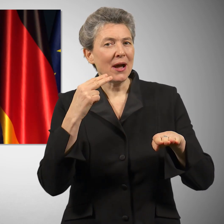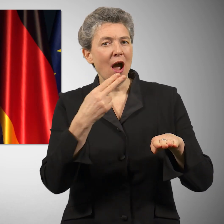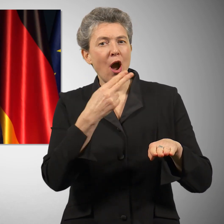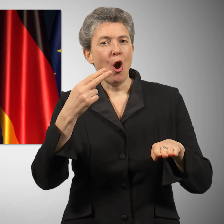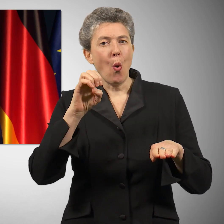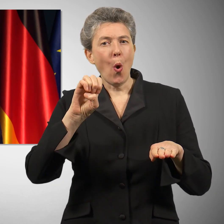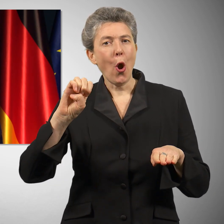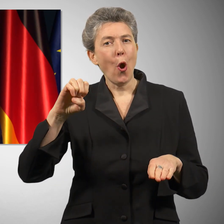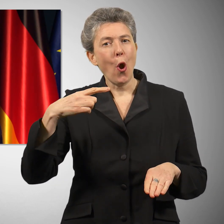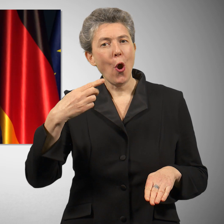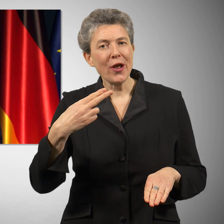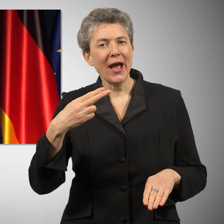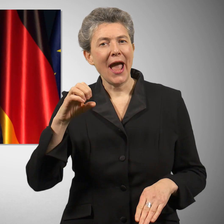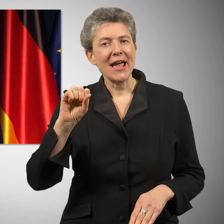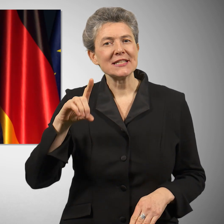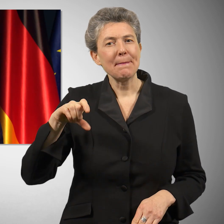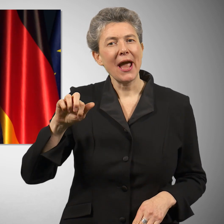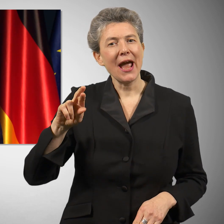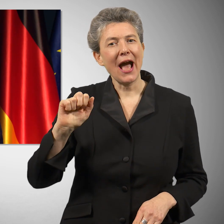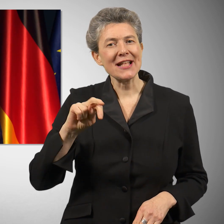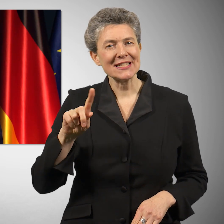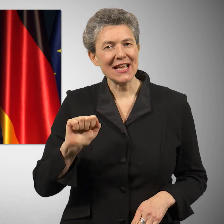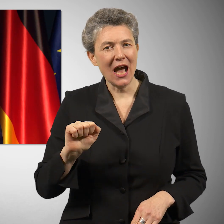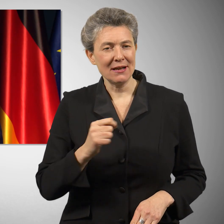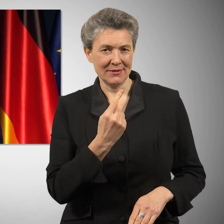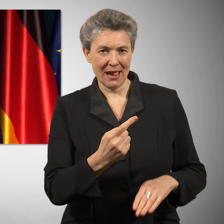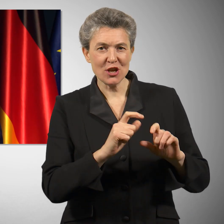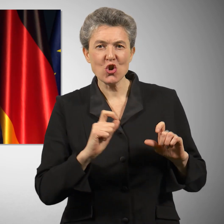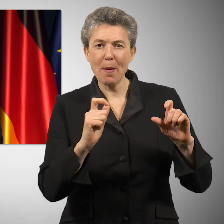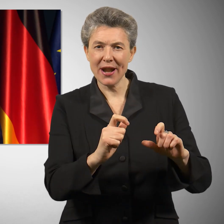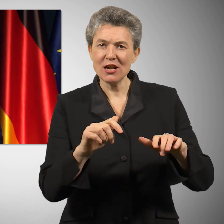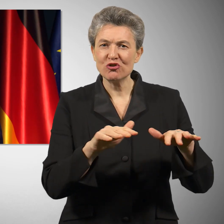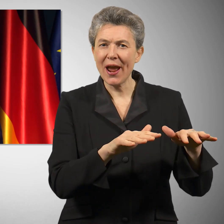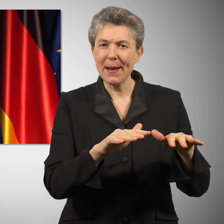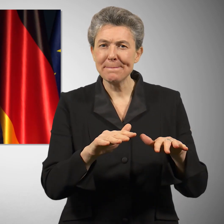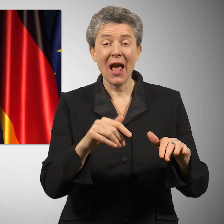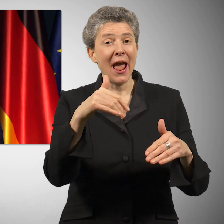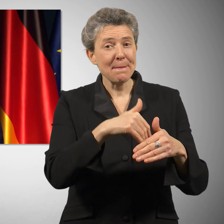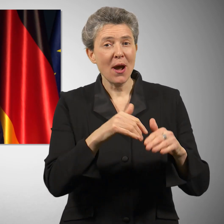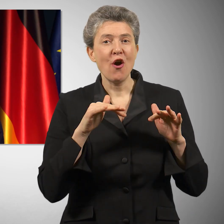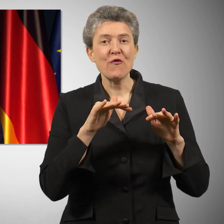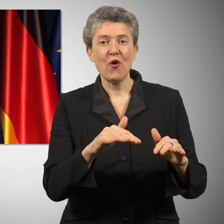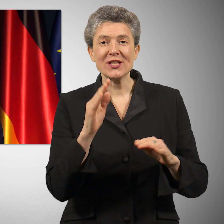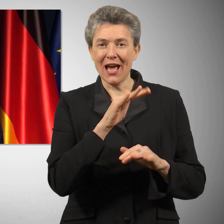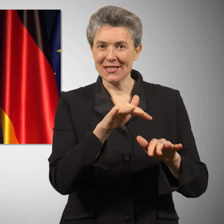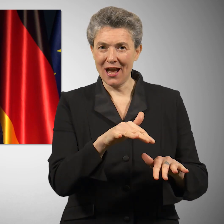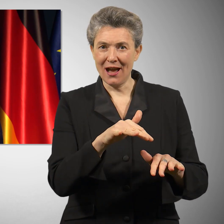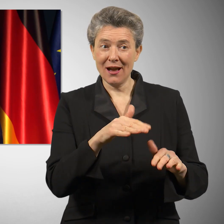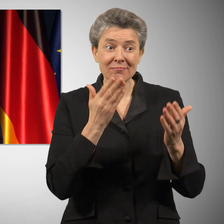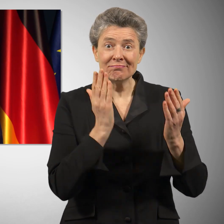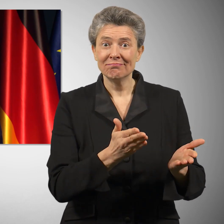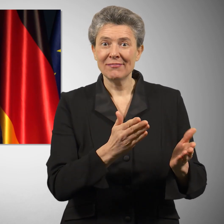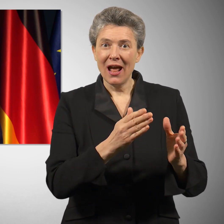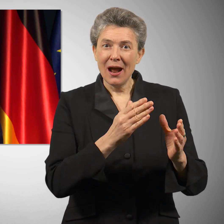ein schwimmendes Terminal, das uns künftig mit Flüssiggas versorgt. Das neue Terminal und die dafür nötigen